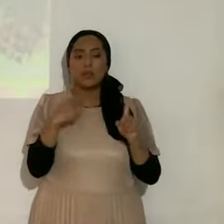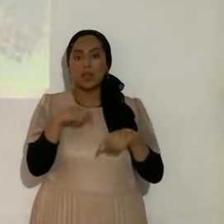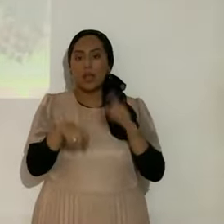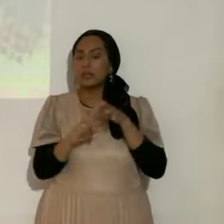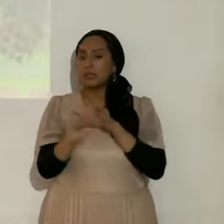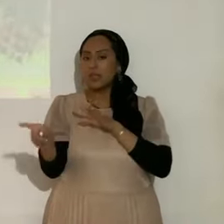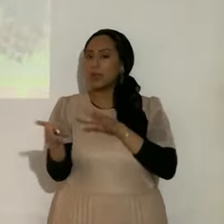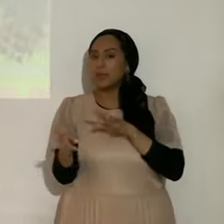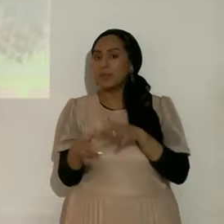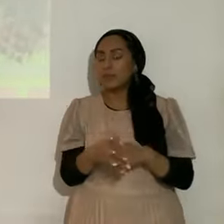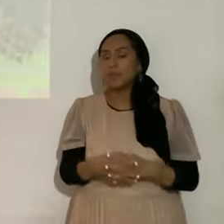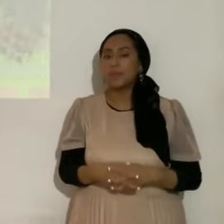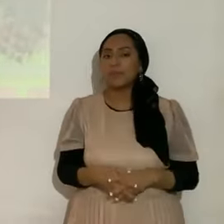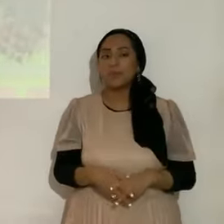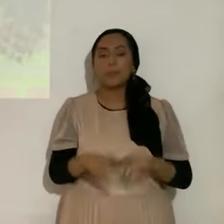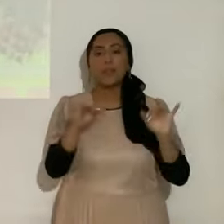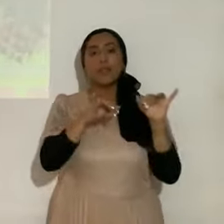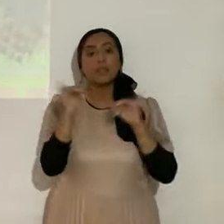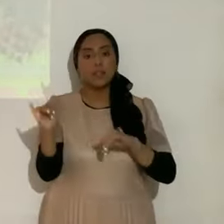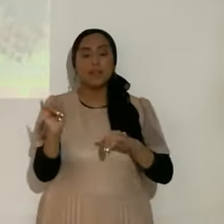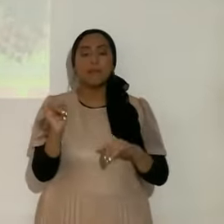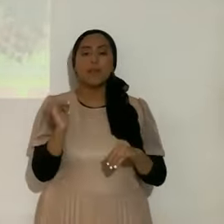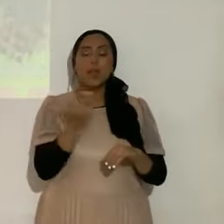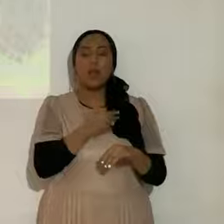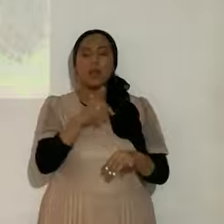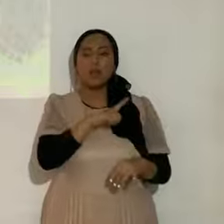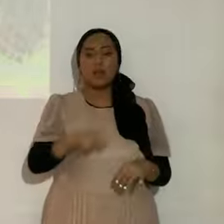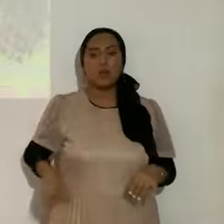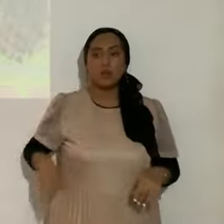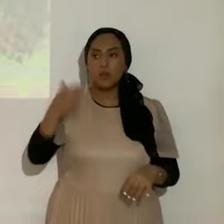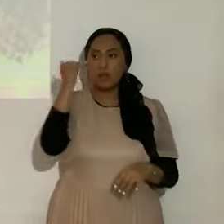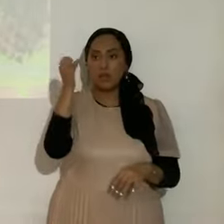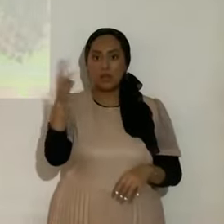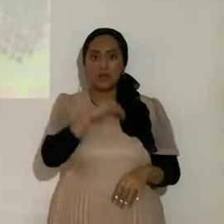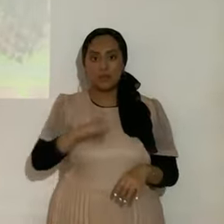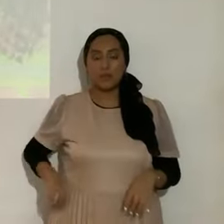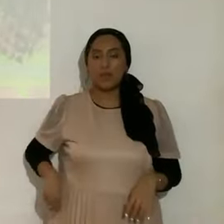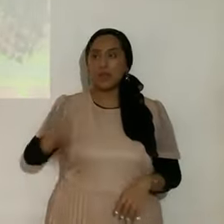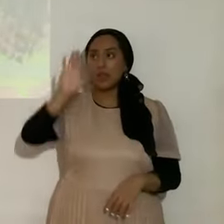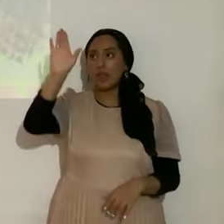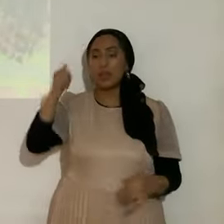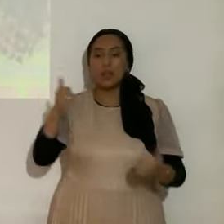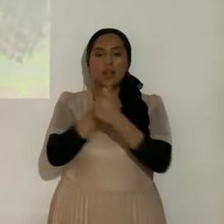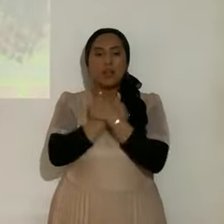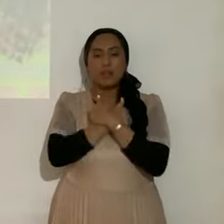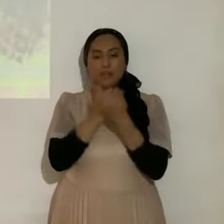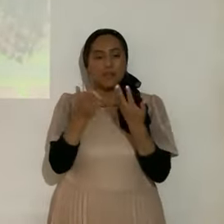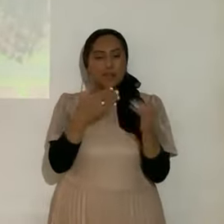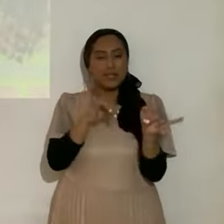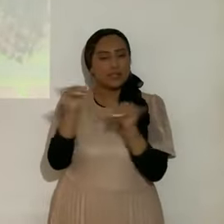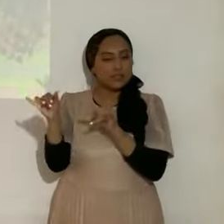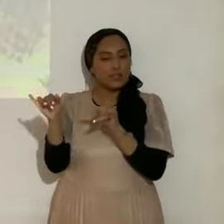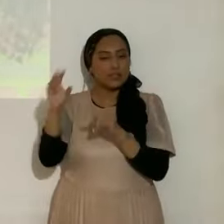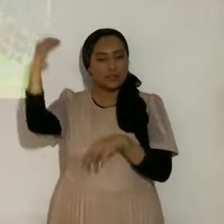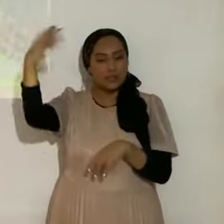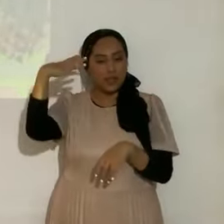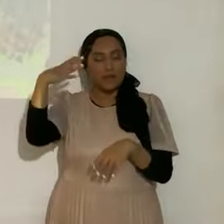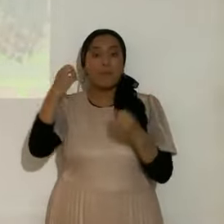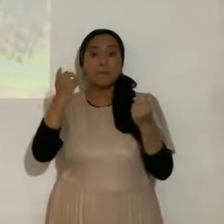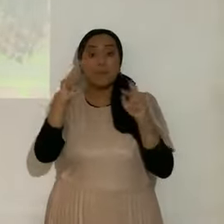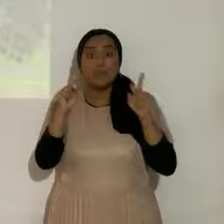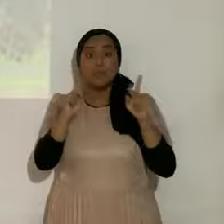escapar. ¡Aleluya! Así nuestro Adón Yahshua HaMashiach, su amor es algo parecido. Muchos